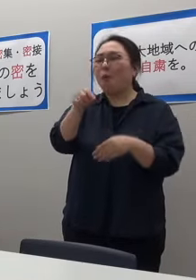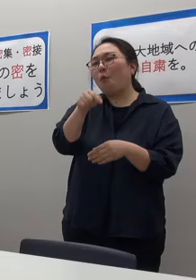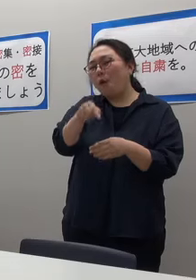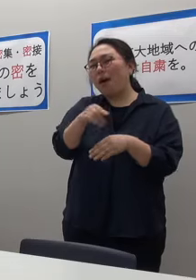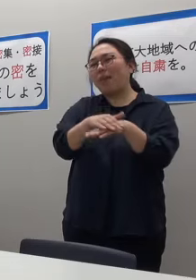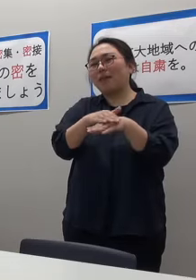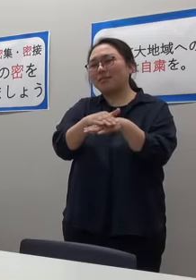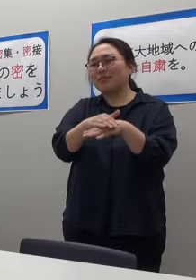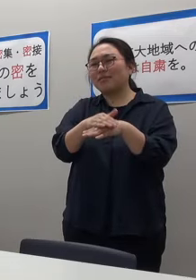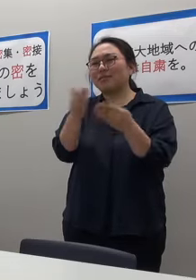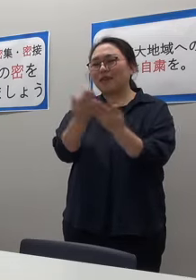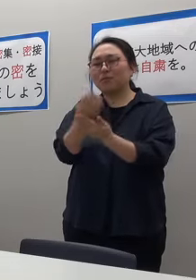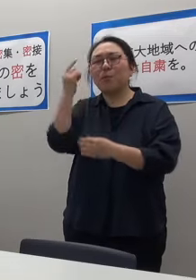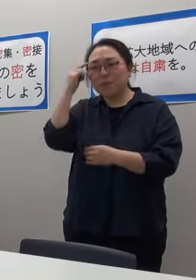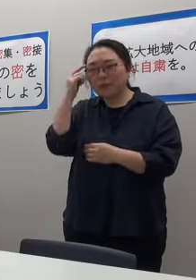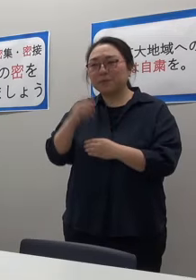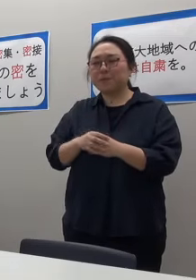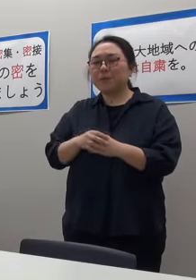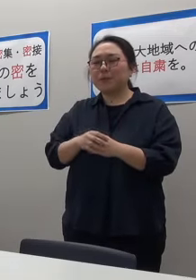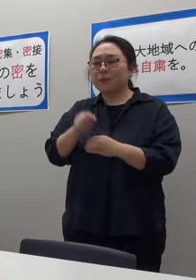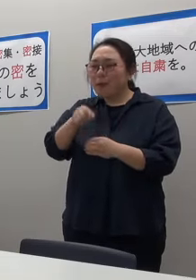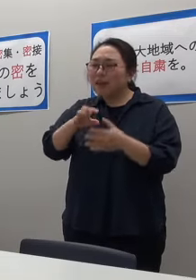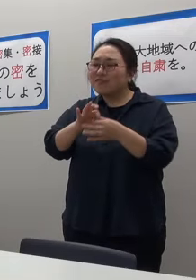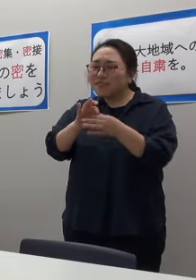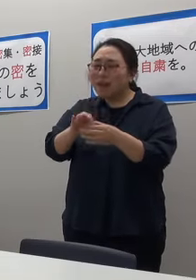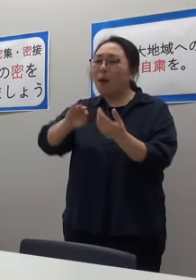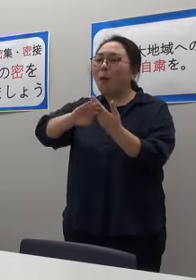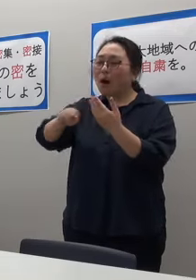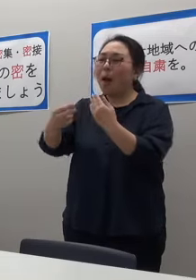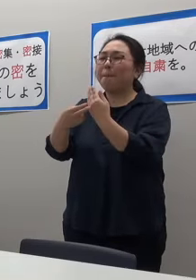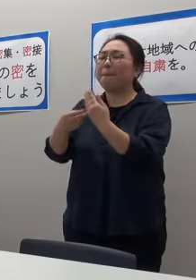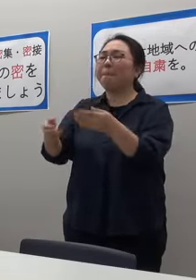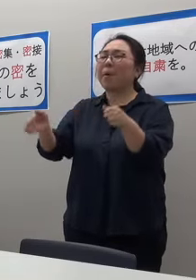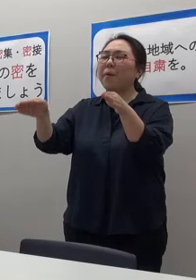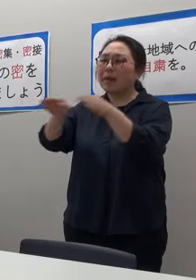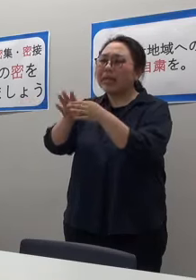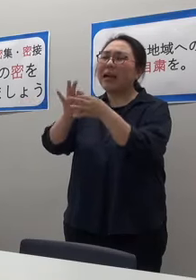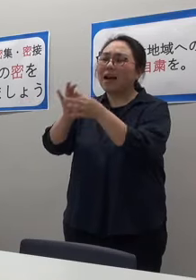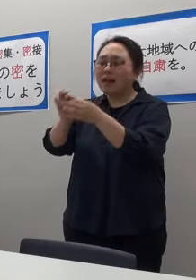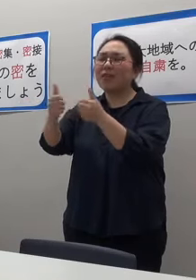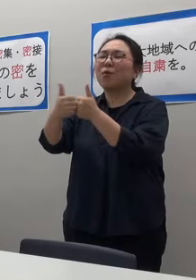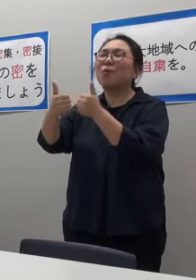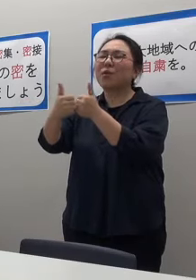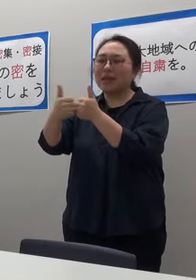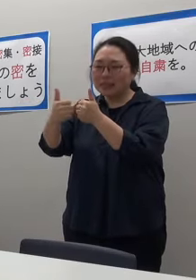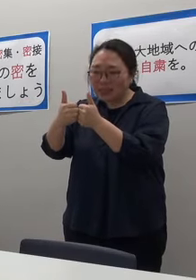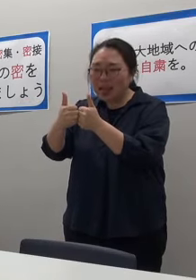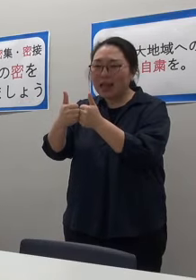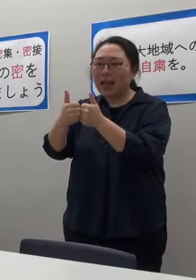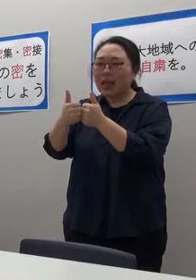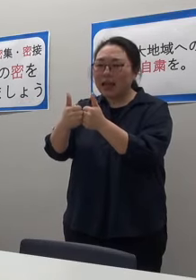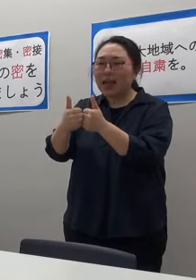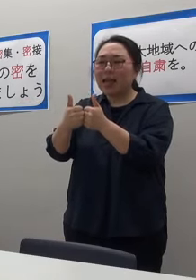ては医療機関にもですね、いろいろご相談しながらですね、患者さん の、まあ、診療枠ですね、拡大していただいたり